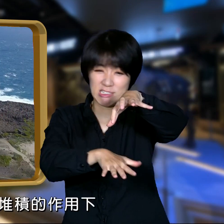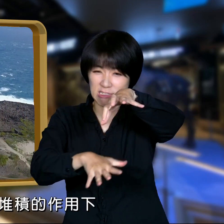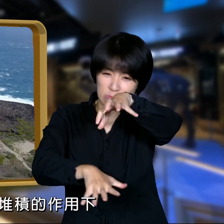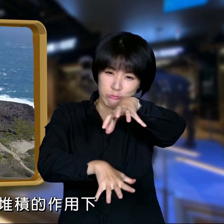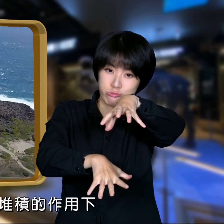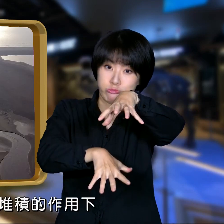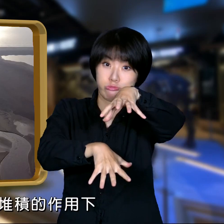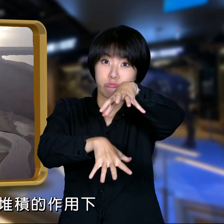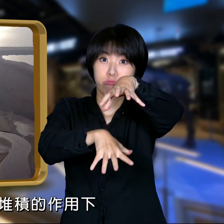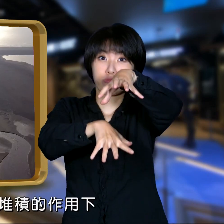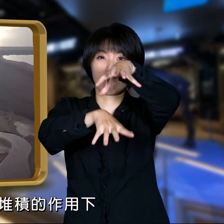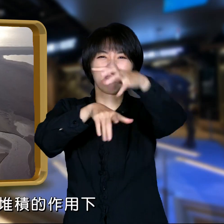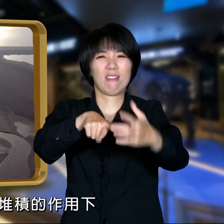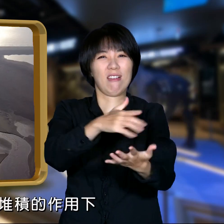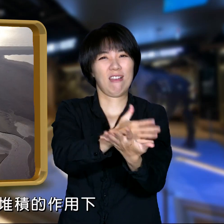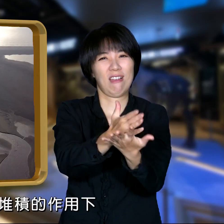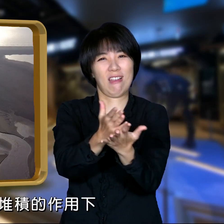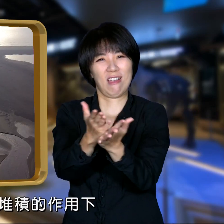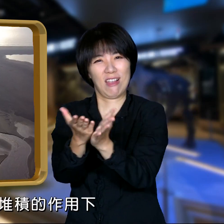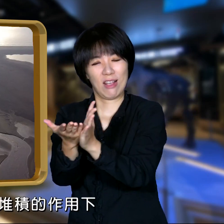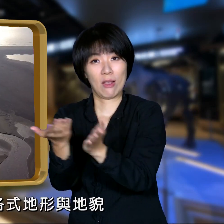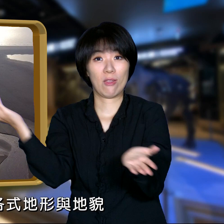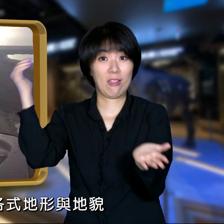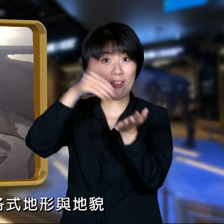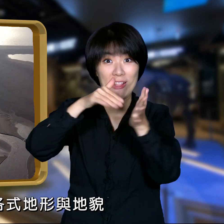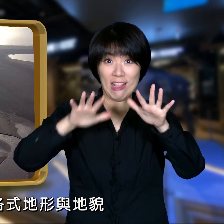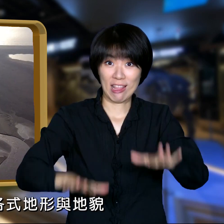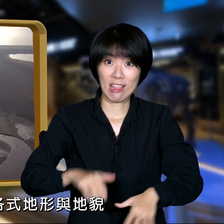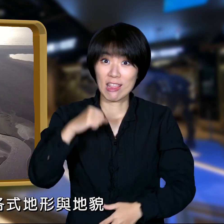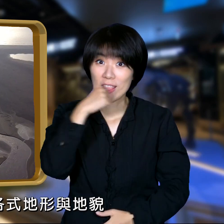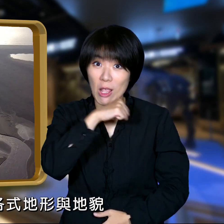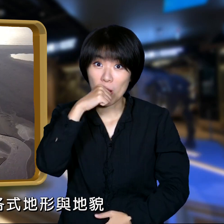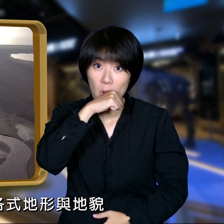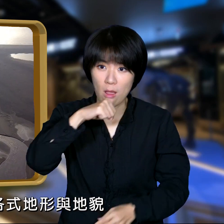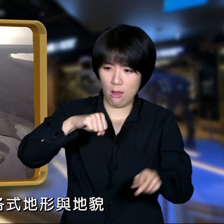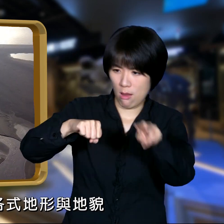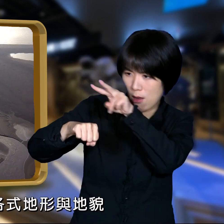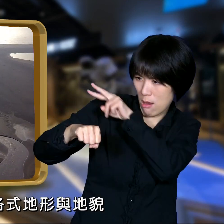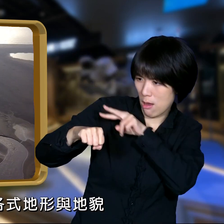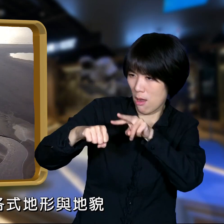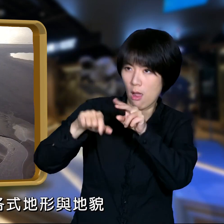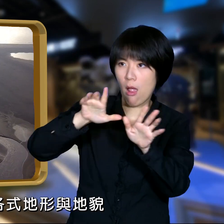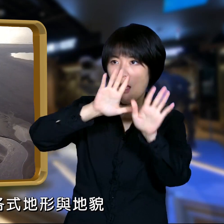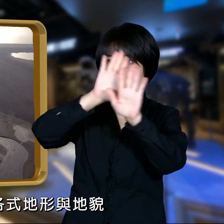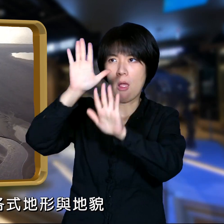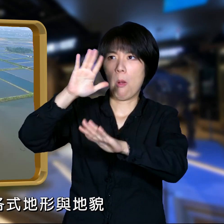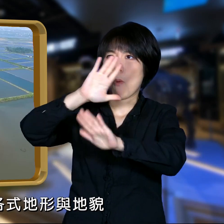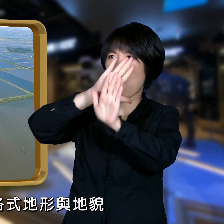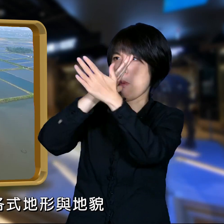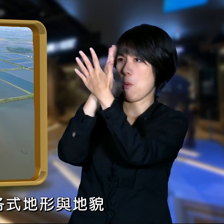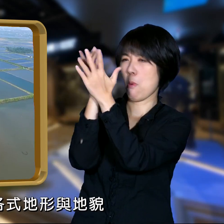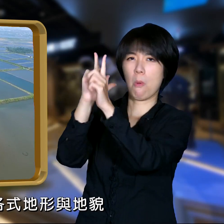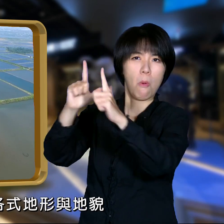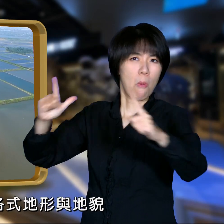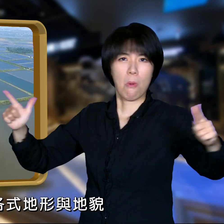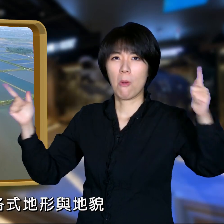堆积的作用下，呈现出各式地形与地貌，